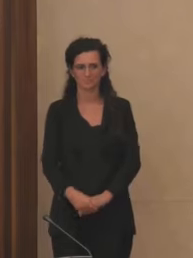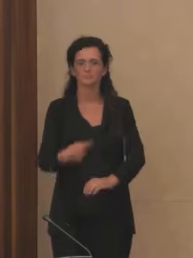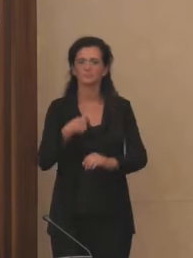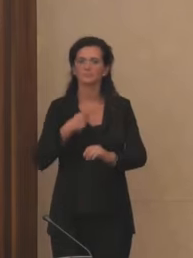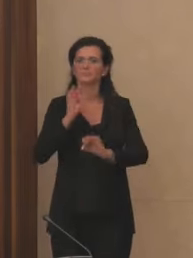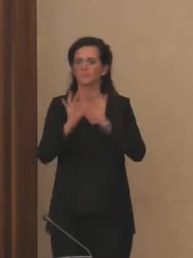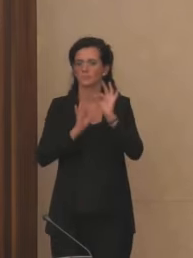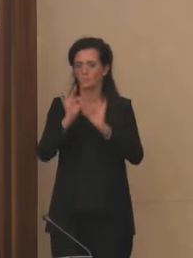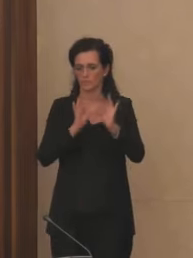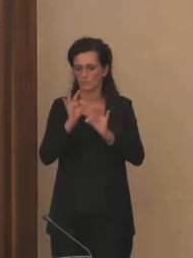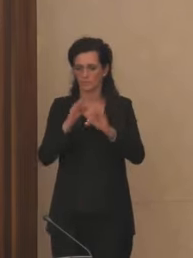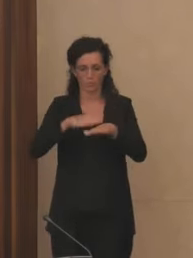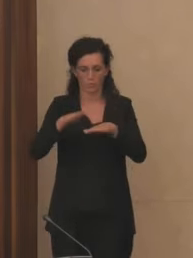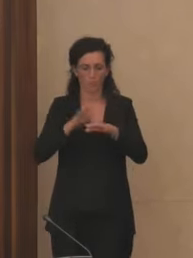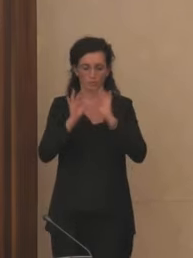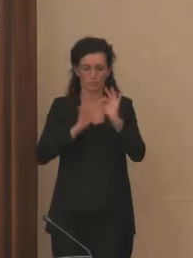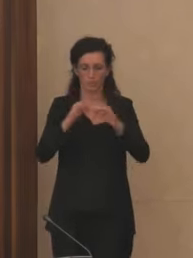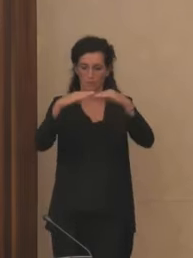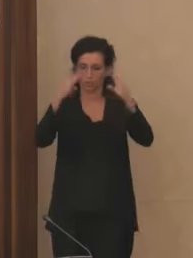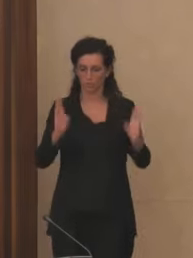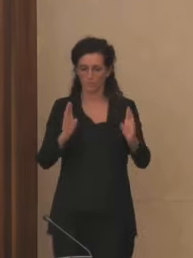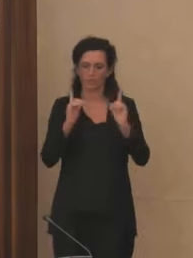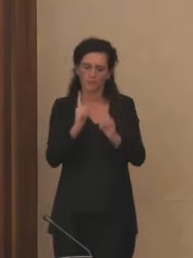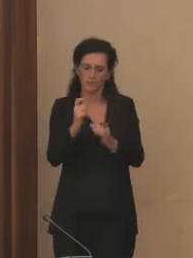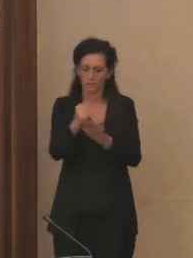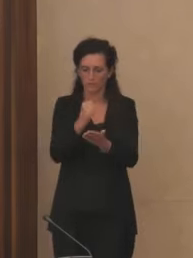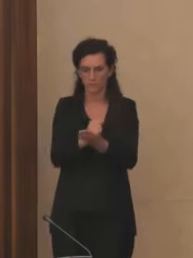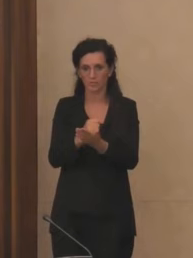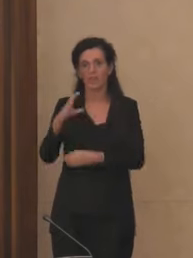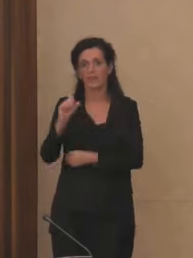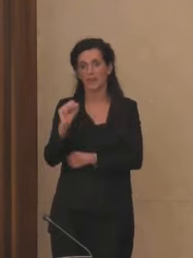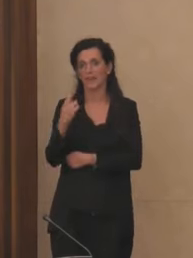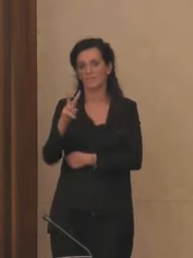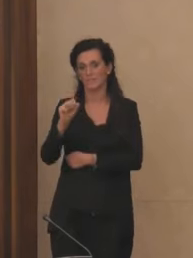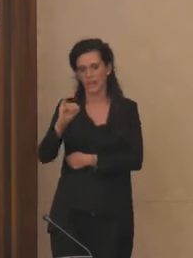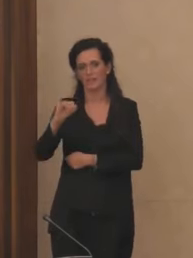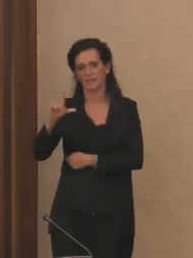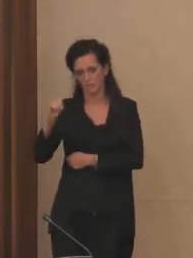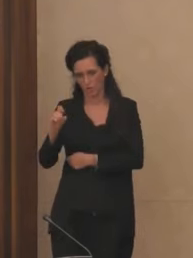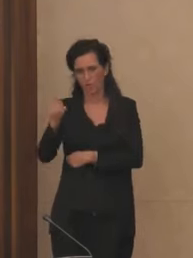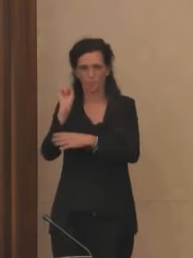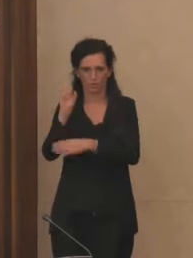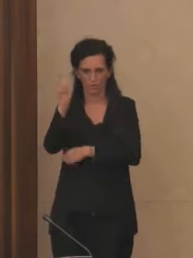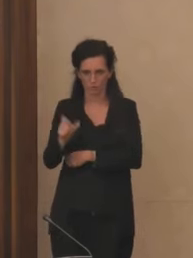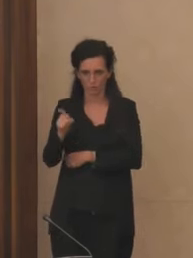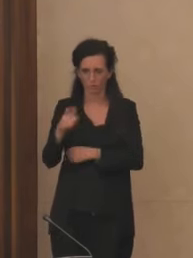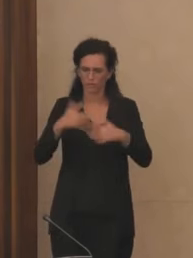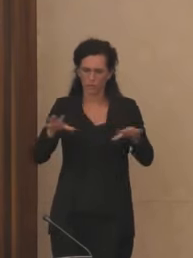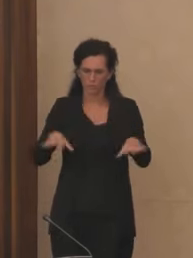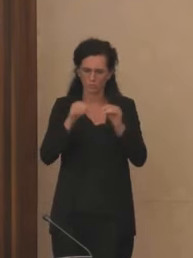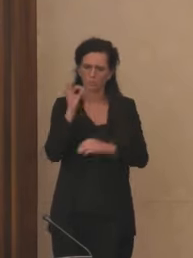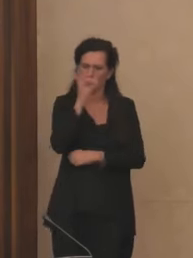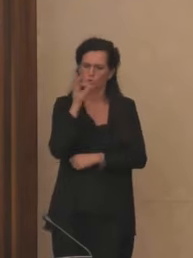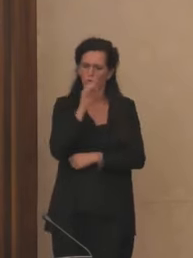terapia domiciliare con il protocollo IDEA del professore Carvalho. Da ottobre, cioè nei primi su